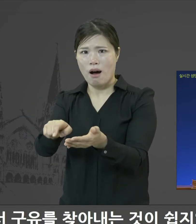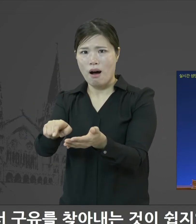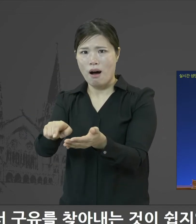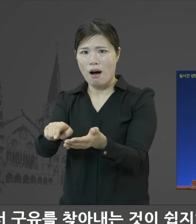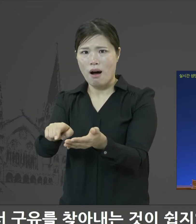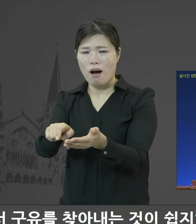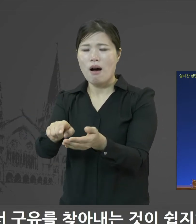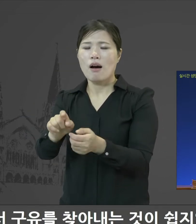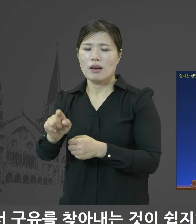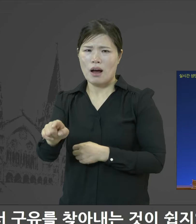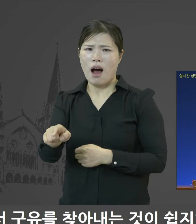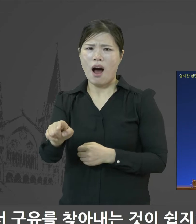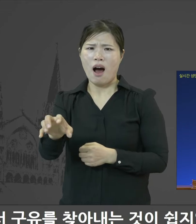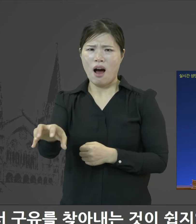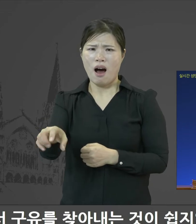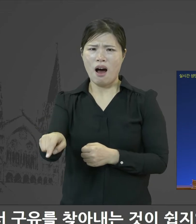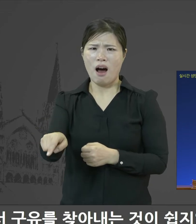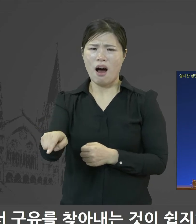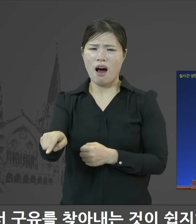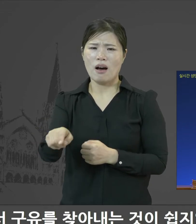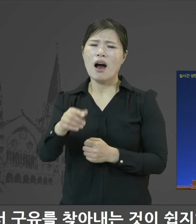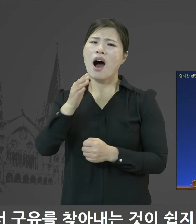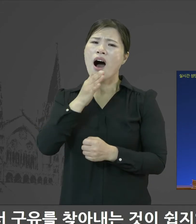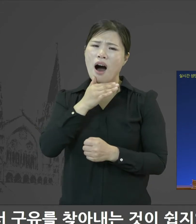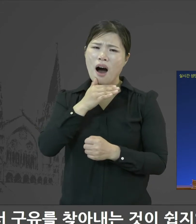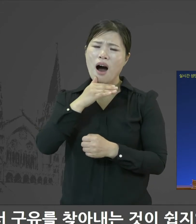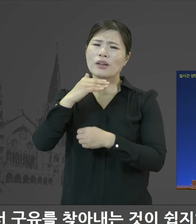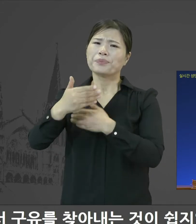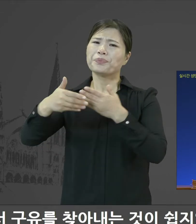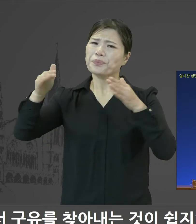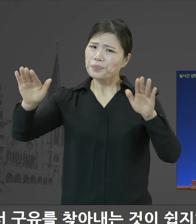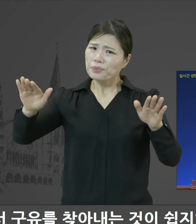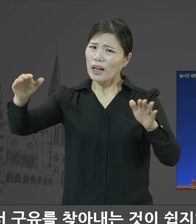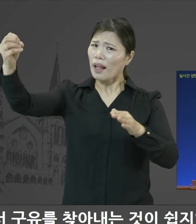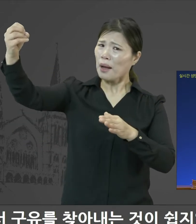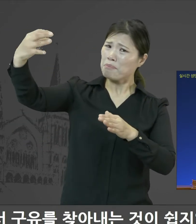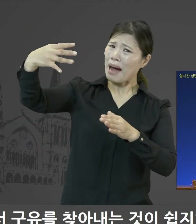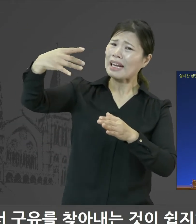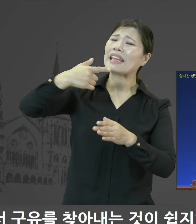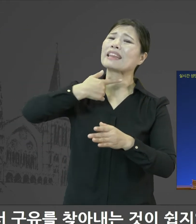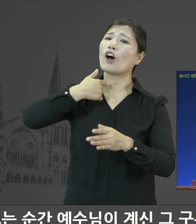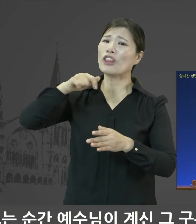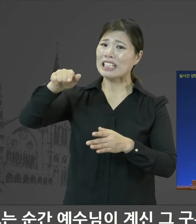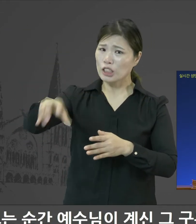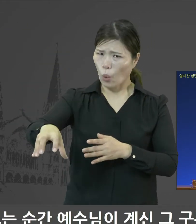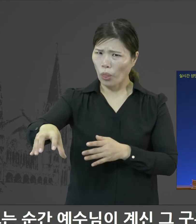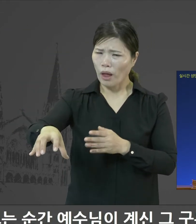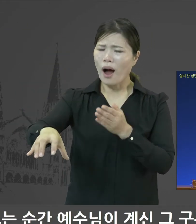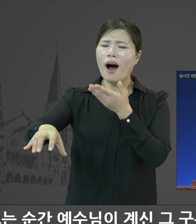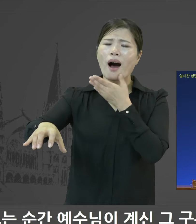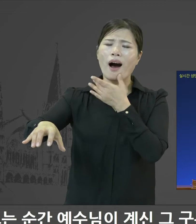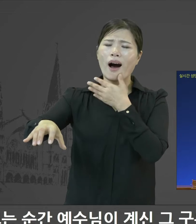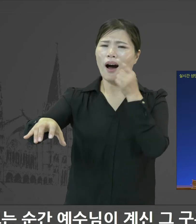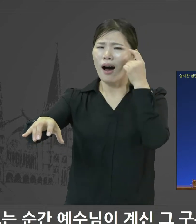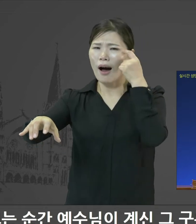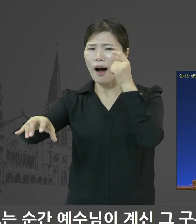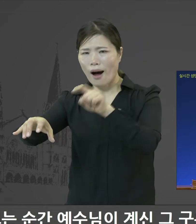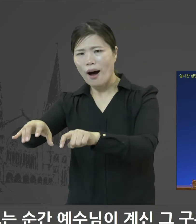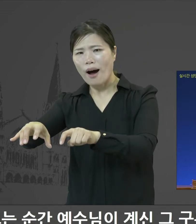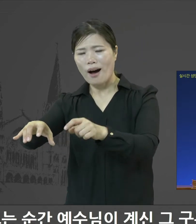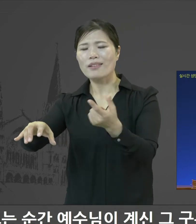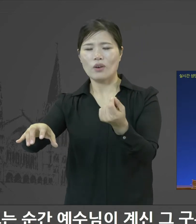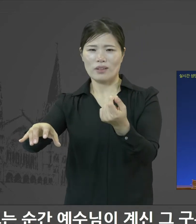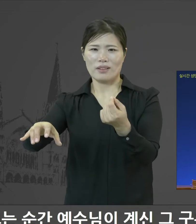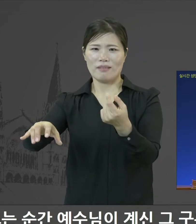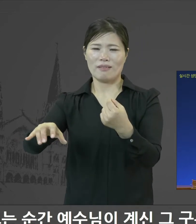천상 예배에서 천사들이 얘기하던 바로 그 장소구나 라는 것을 깨달을 수